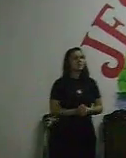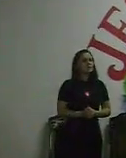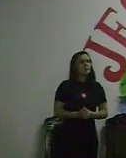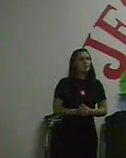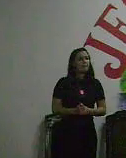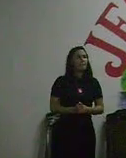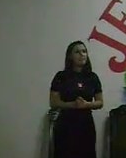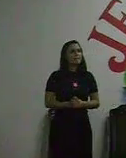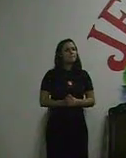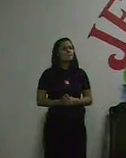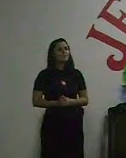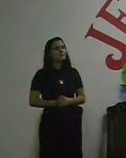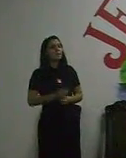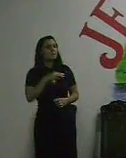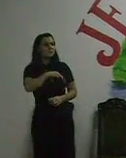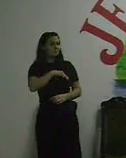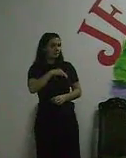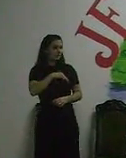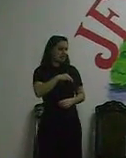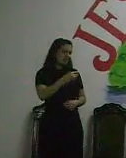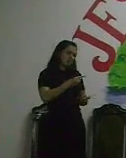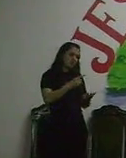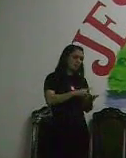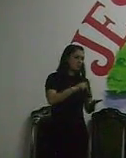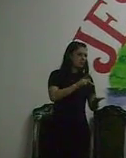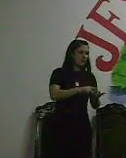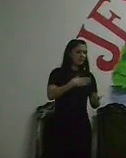Ah, então, olha, essa palavra é verdade na minha vida.